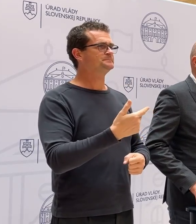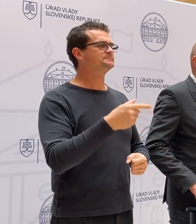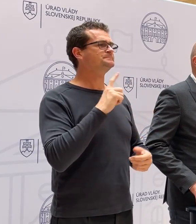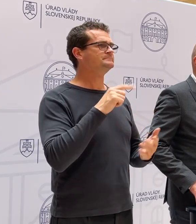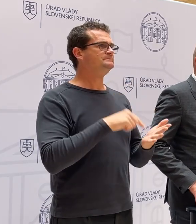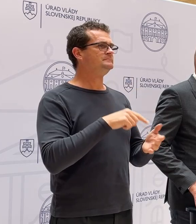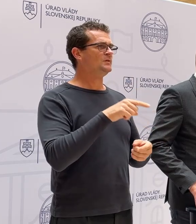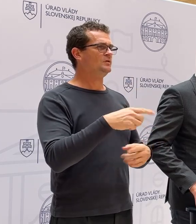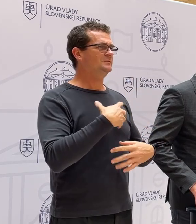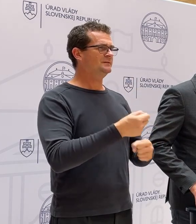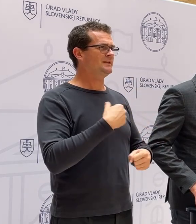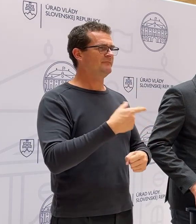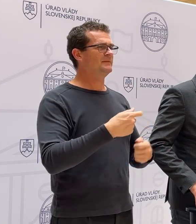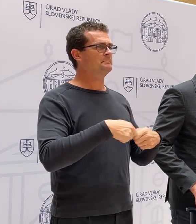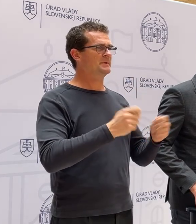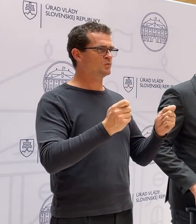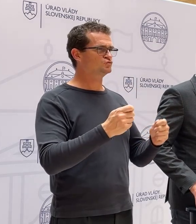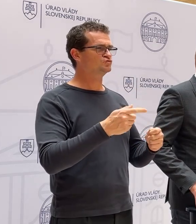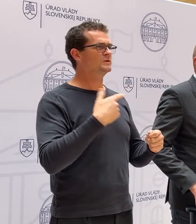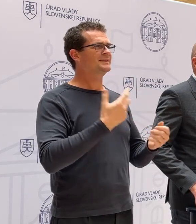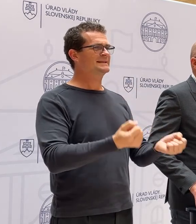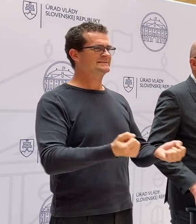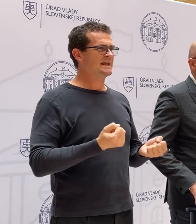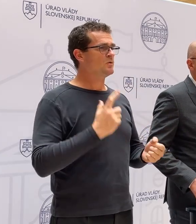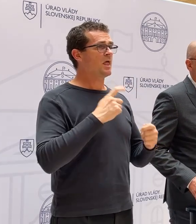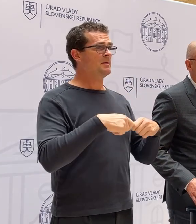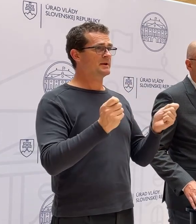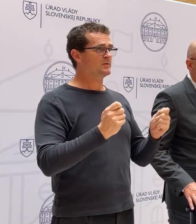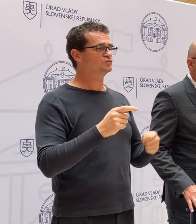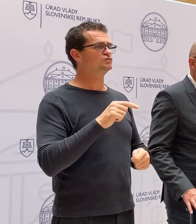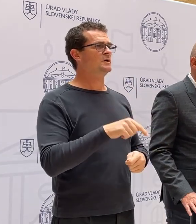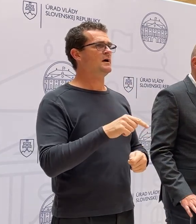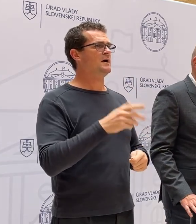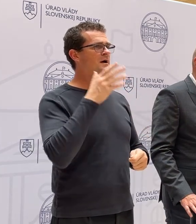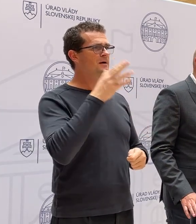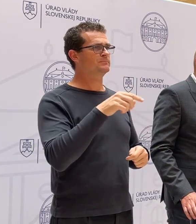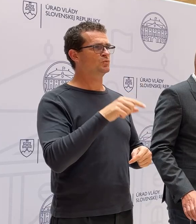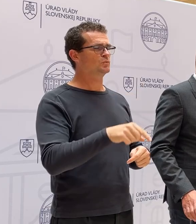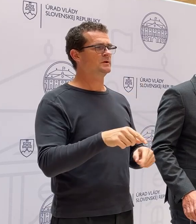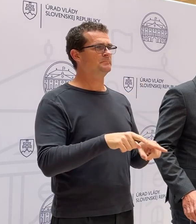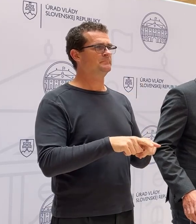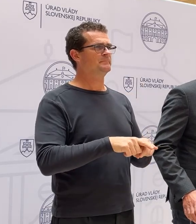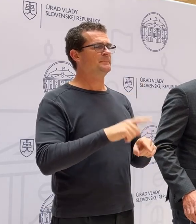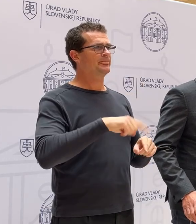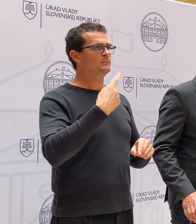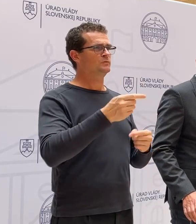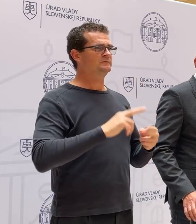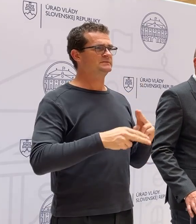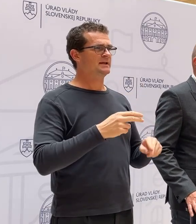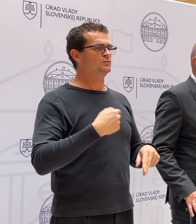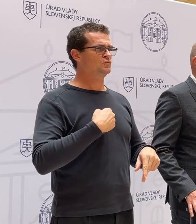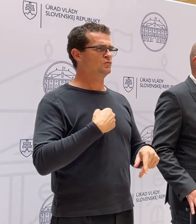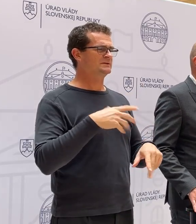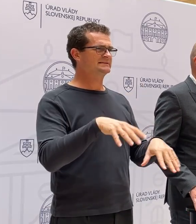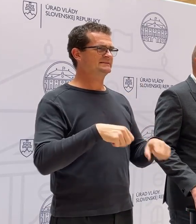tieto dva body prerušiť, teda nie stiahnuť, ale prerušiť, a budeme ich v budúcu stredu ich by sme